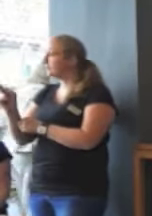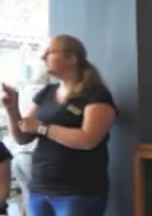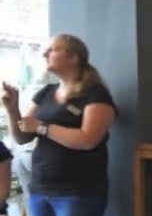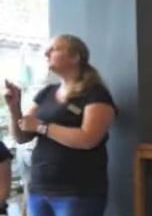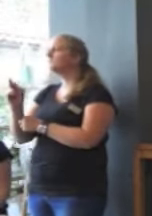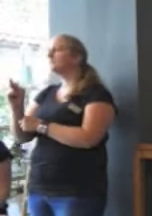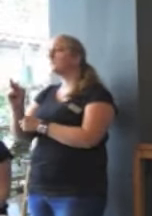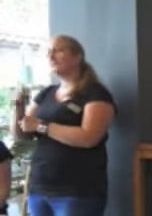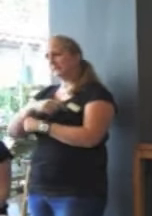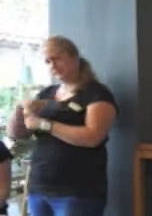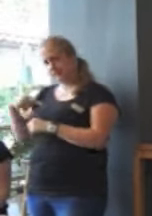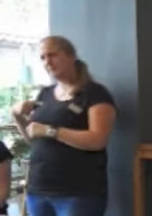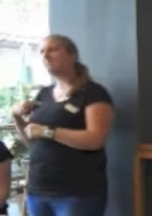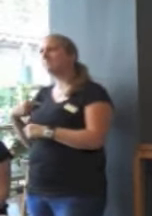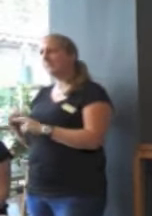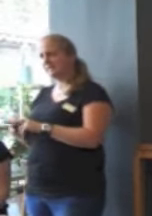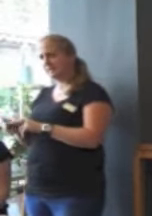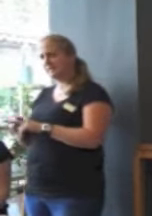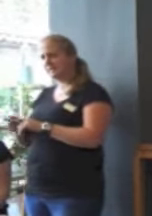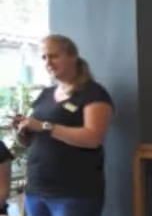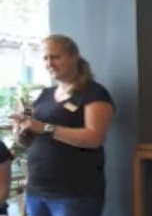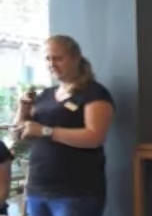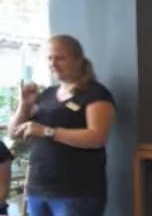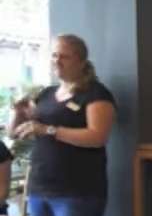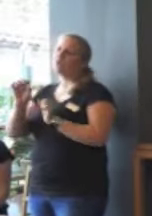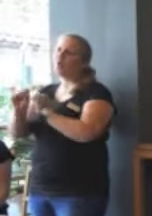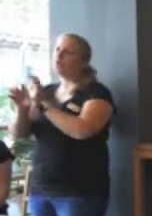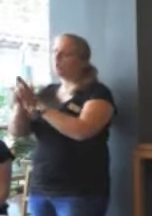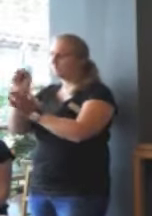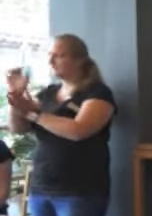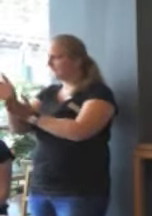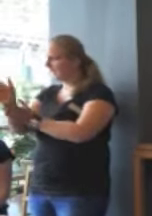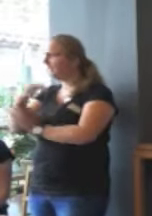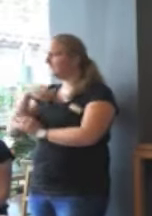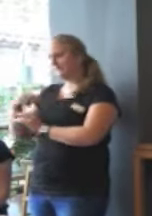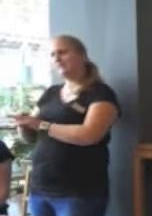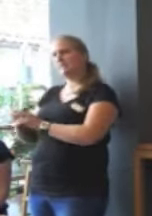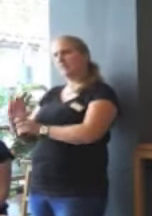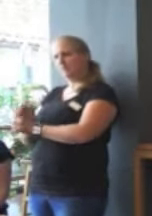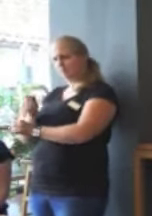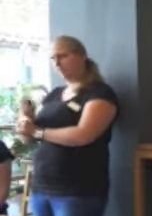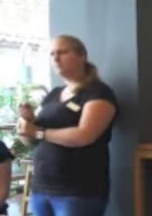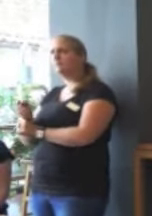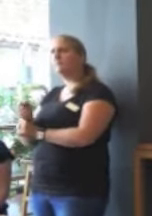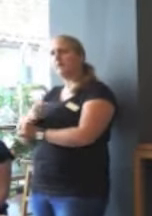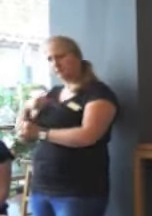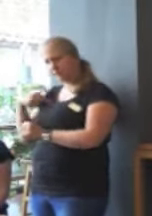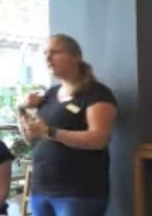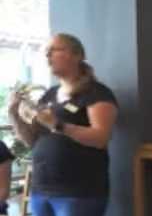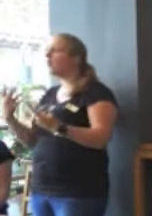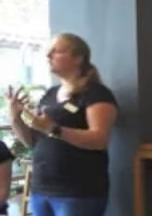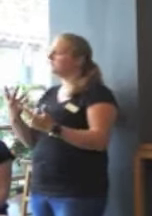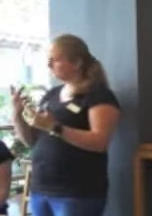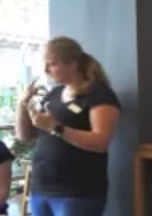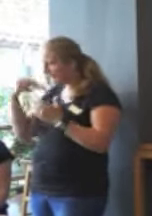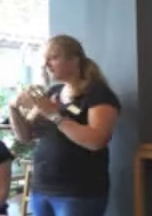det vi har lyckats med under de här åren som Kerstin kommer att återkomma till, det är att vi har satt språkfrågor på kartan. Det vill